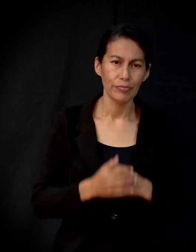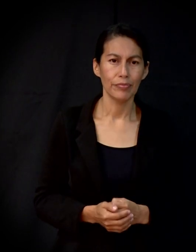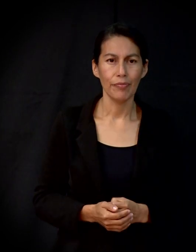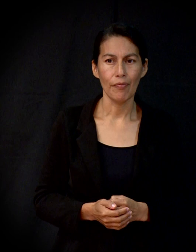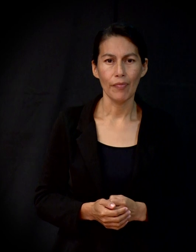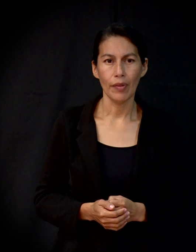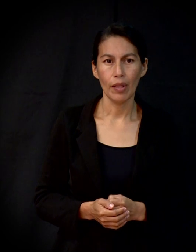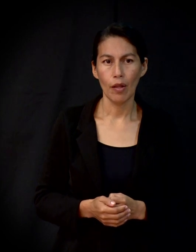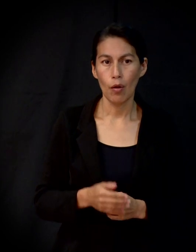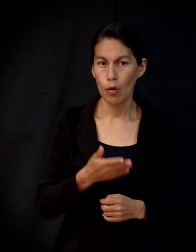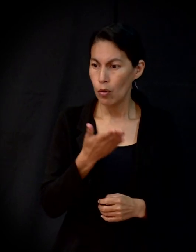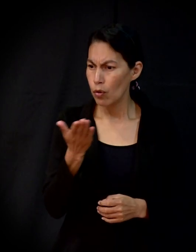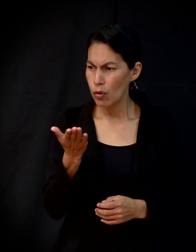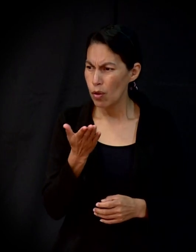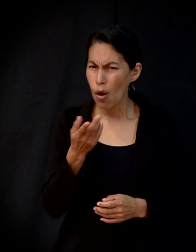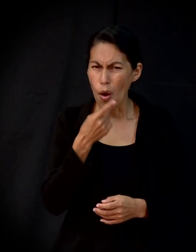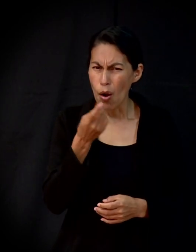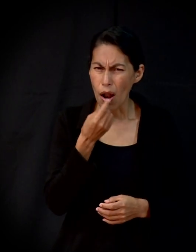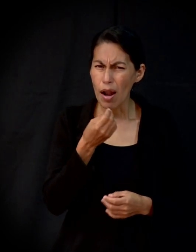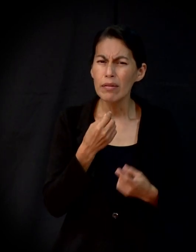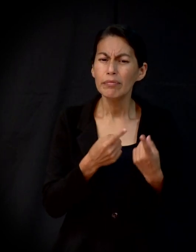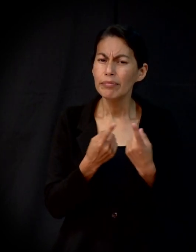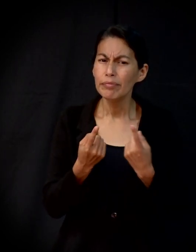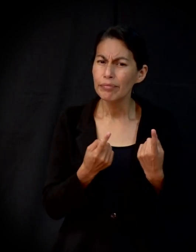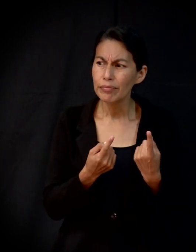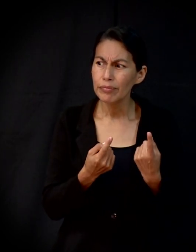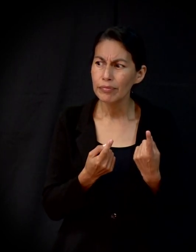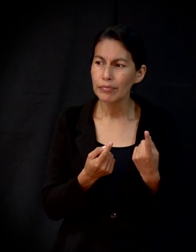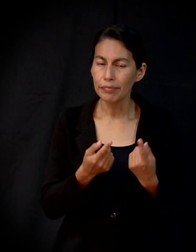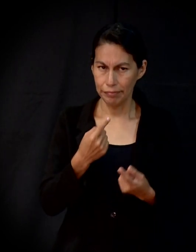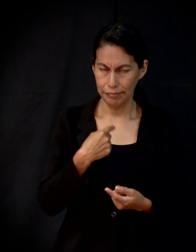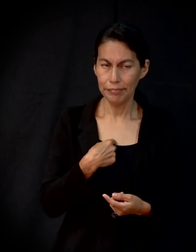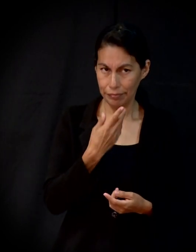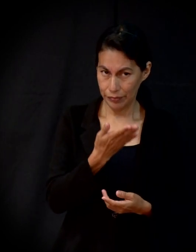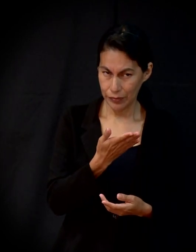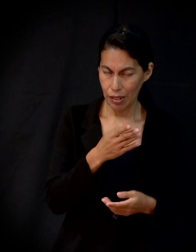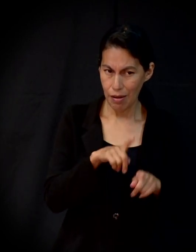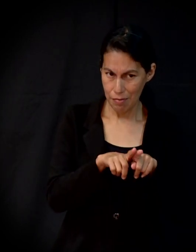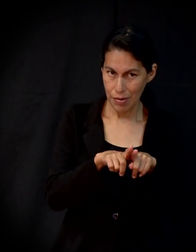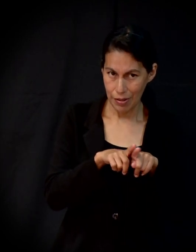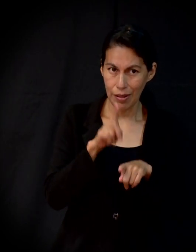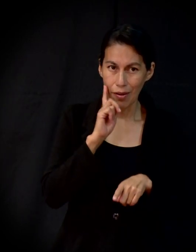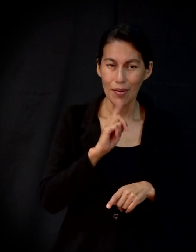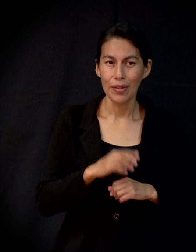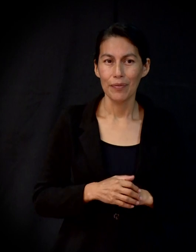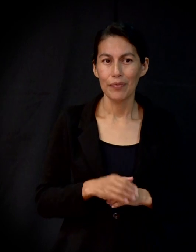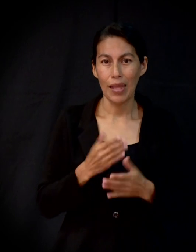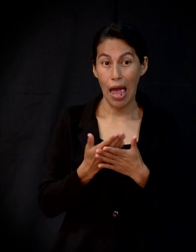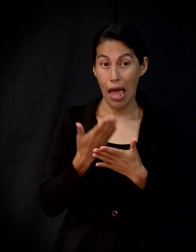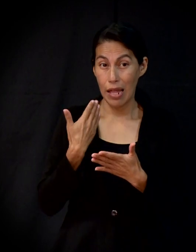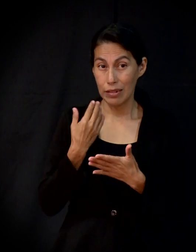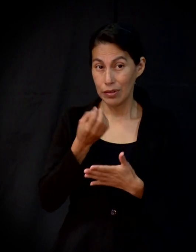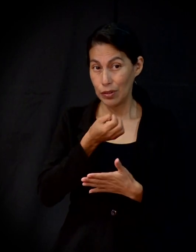que alguno de ustedes tenga la oración que quiero orar. Hoy, queridos, oremos.